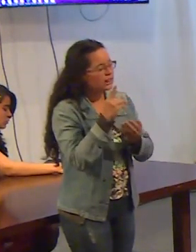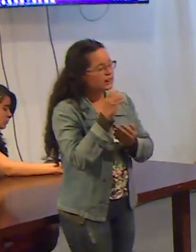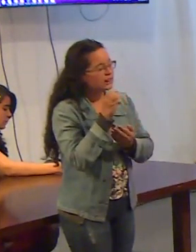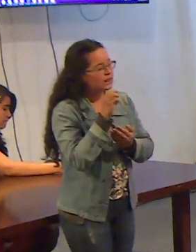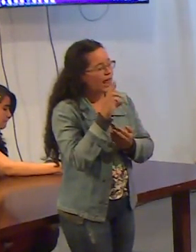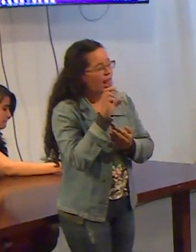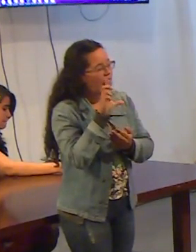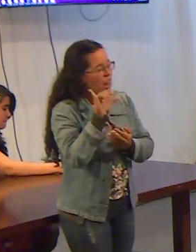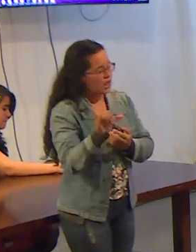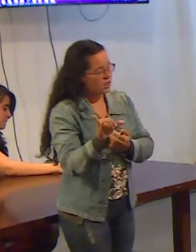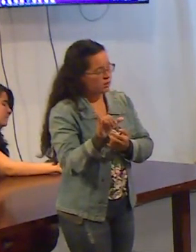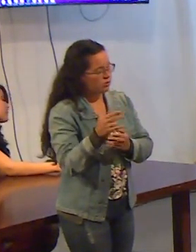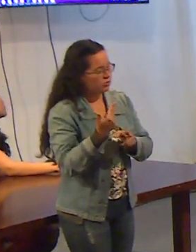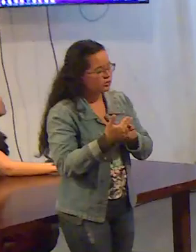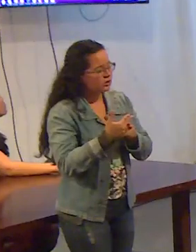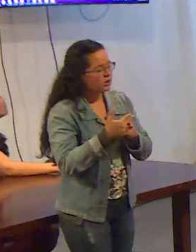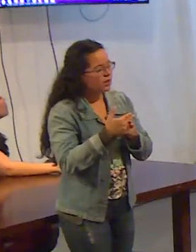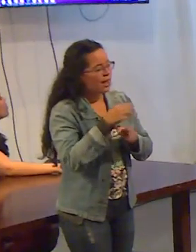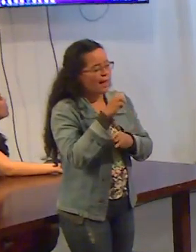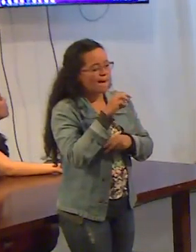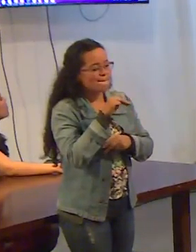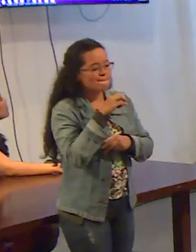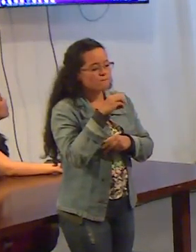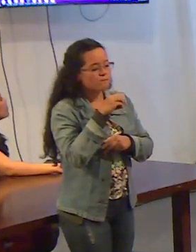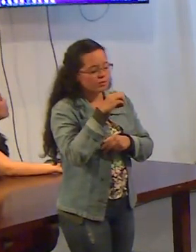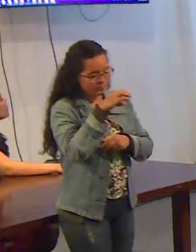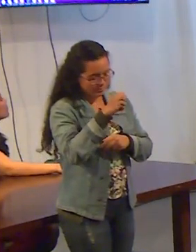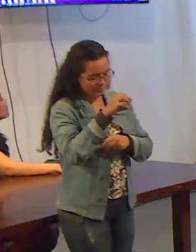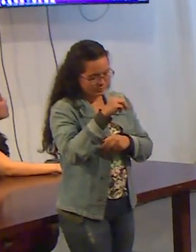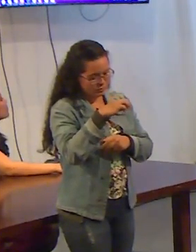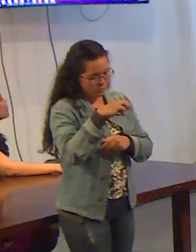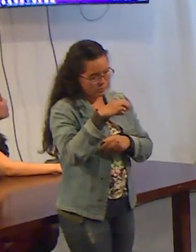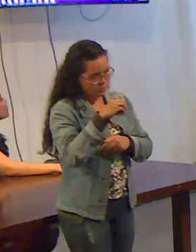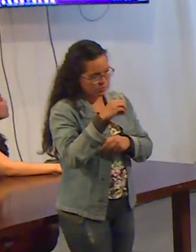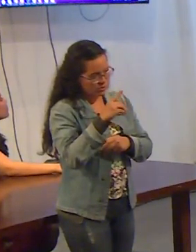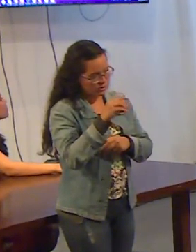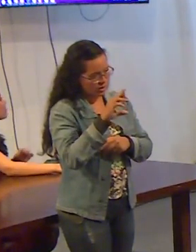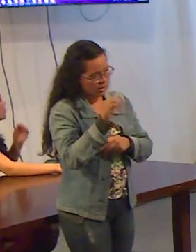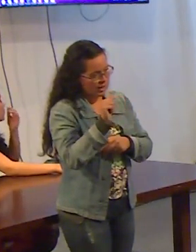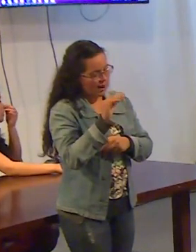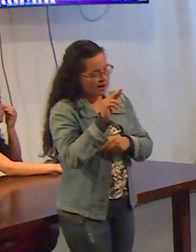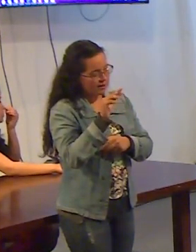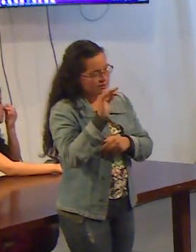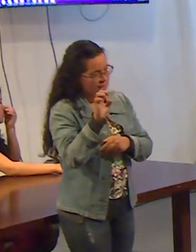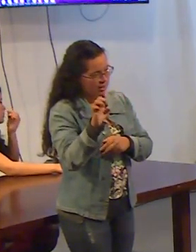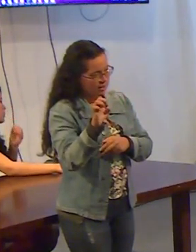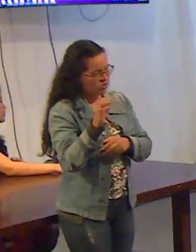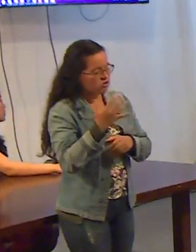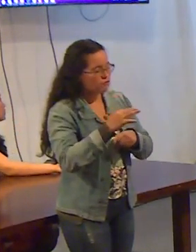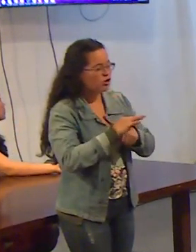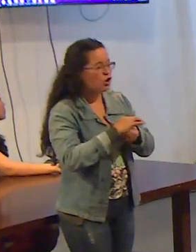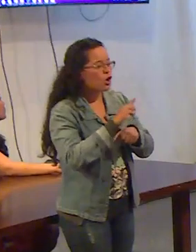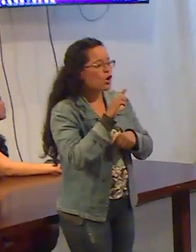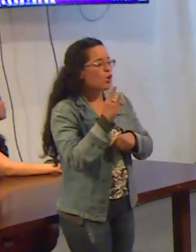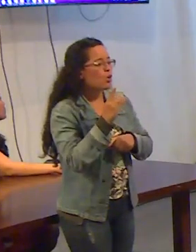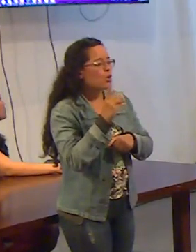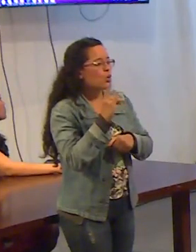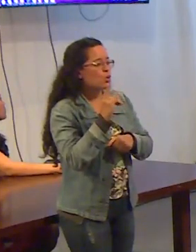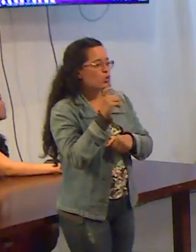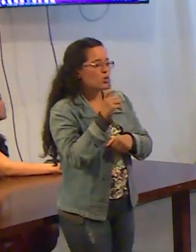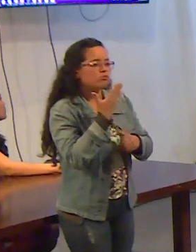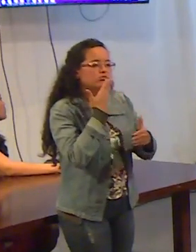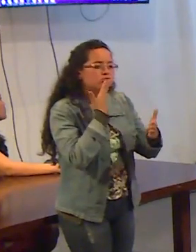Se llama Empoderarte, en la Fundación Ludus. Le agradezco